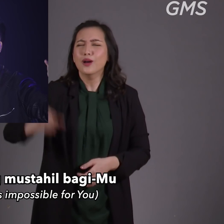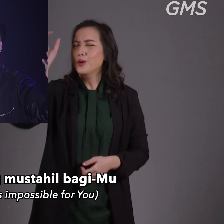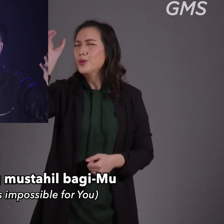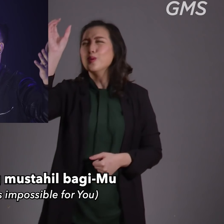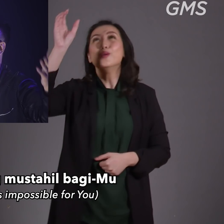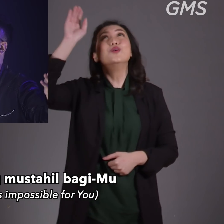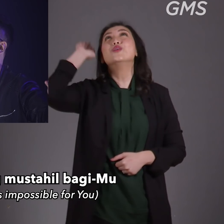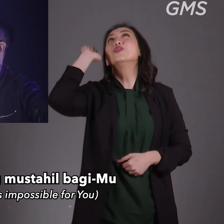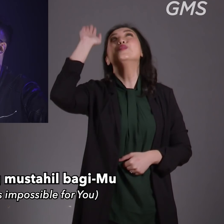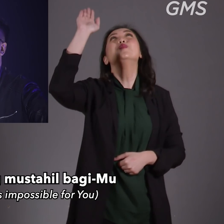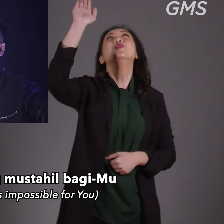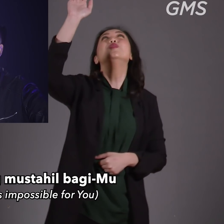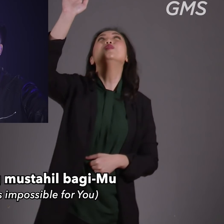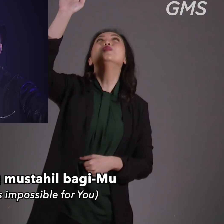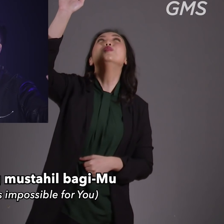mustahil